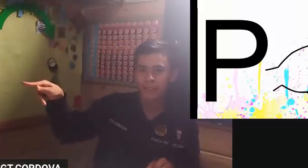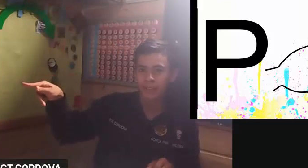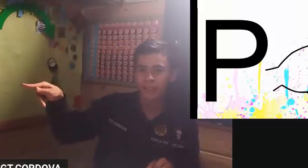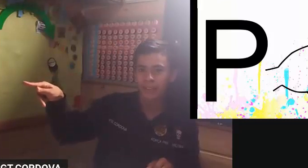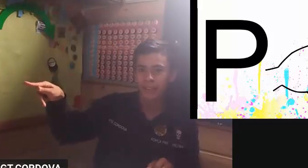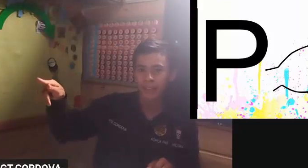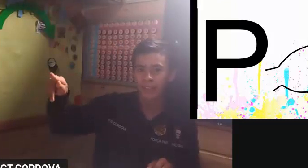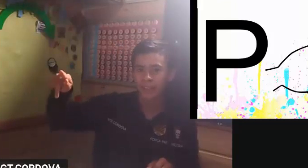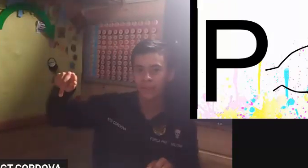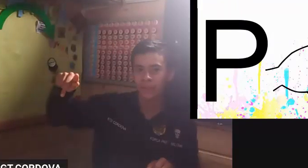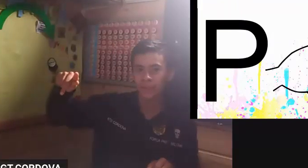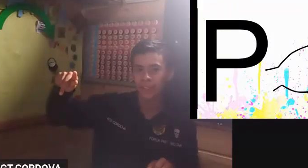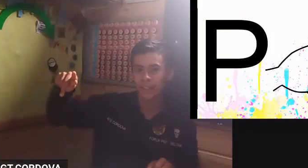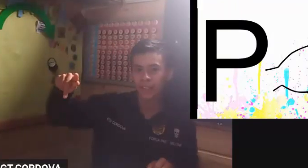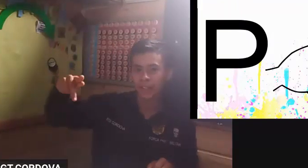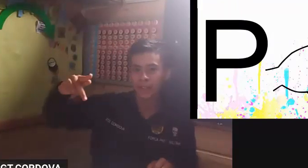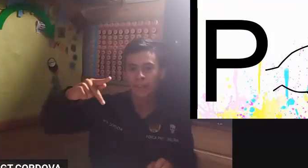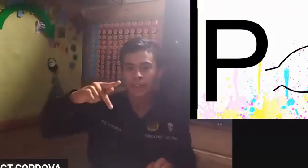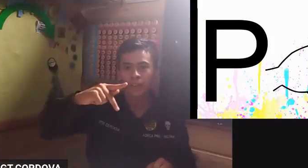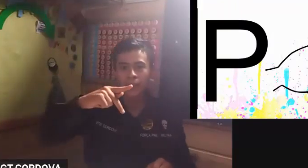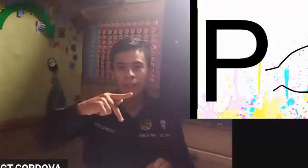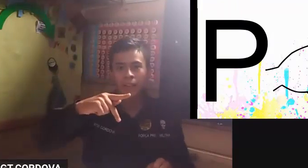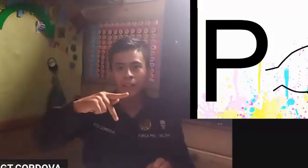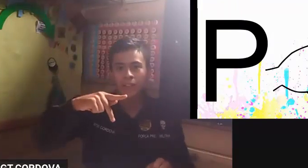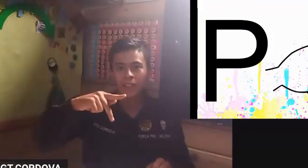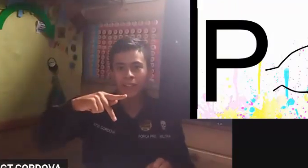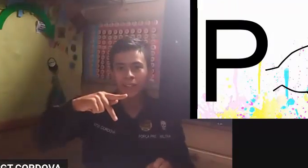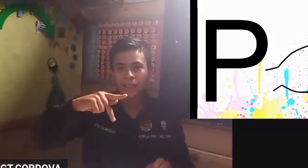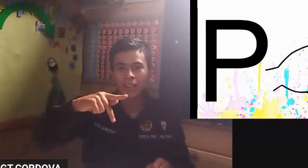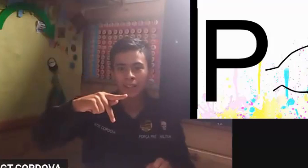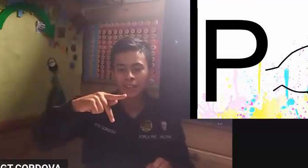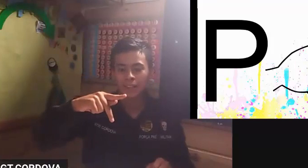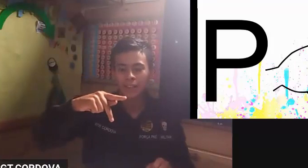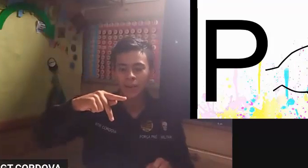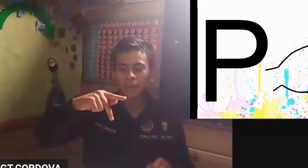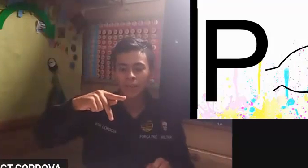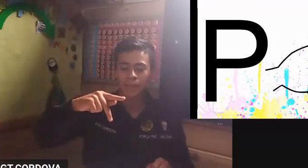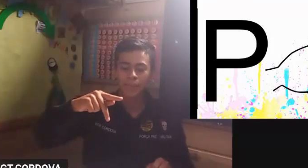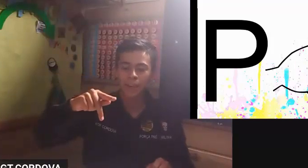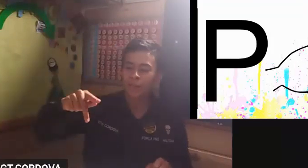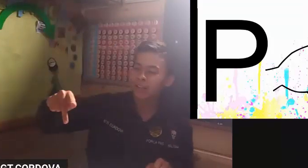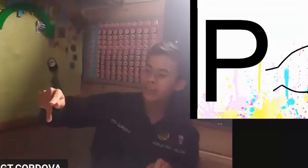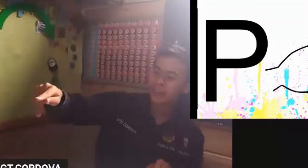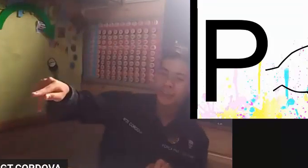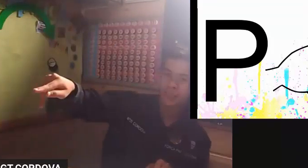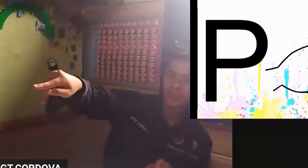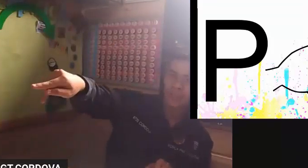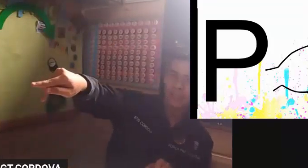dois dedos aqui, fica aqui. E aí a gente tem esse aqui que é o P. É quase, ó, se vocês veem